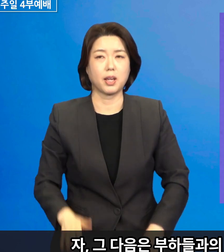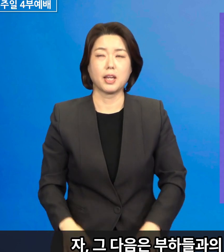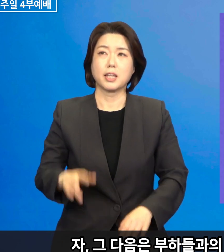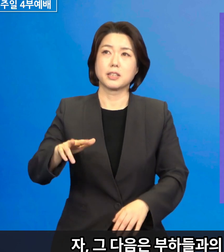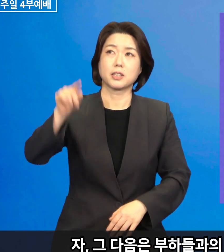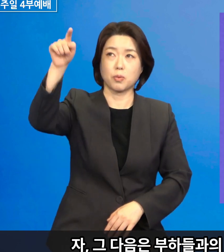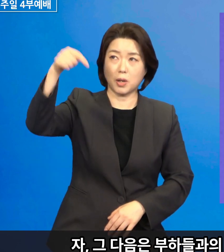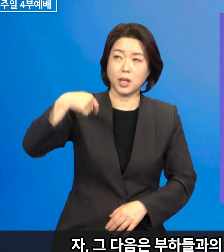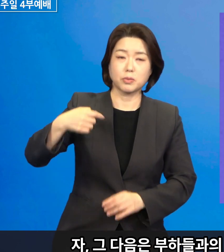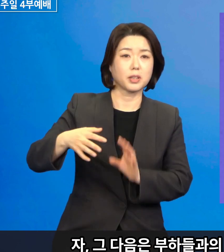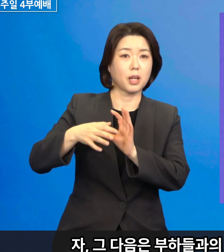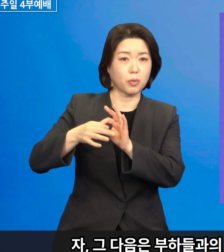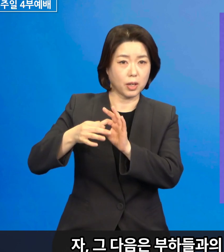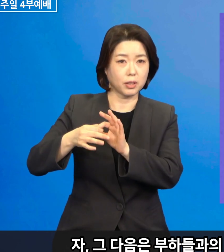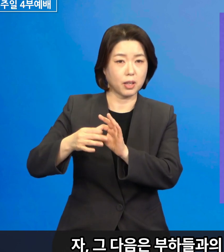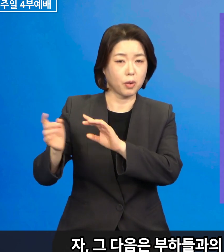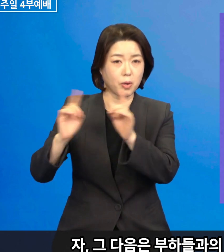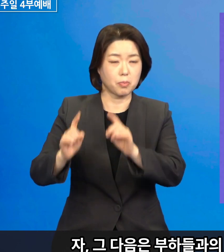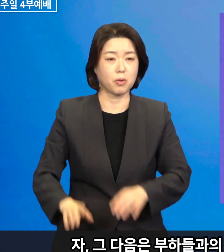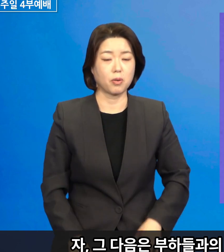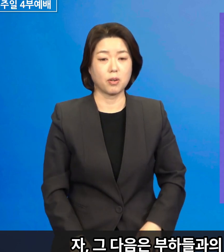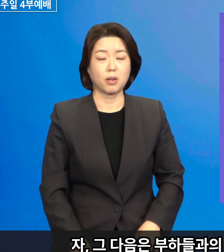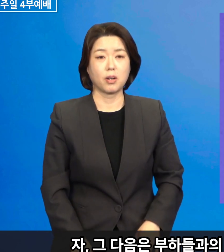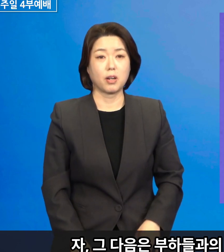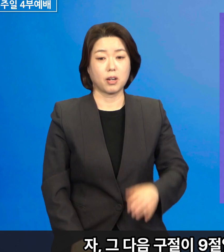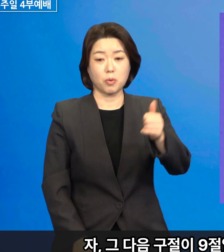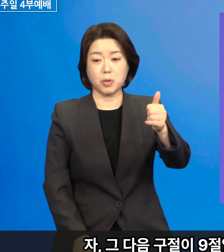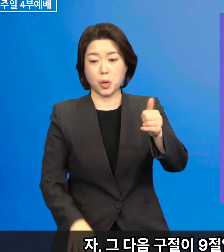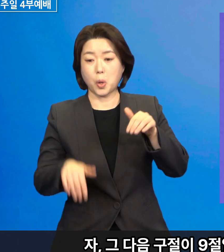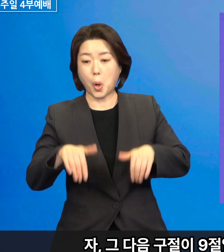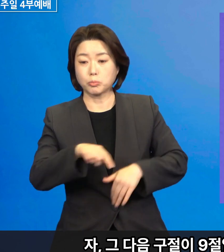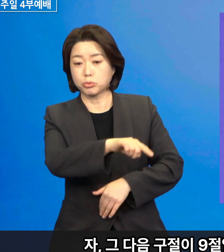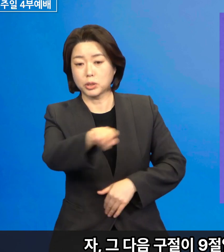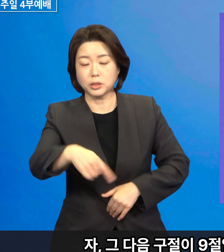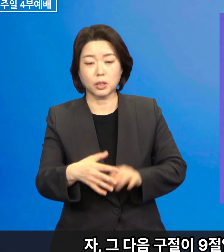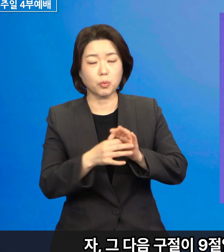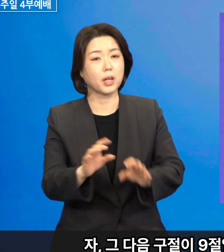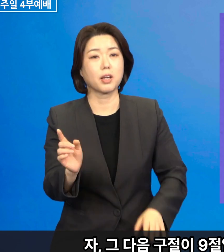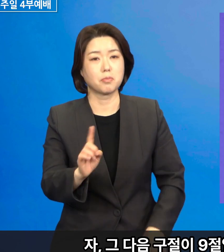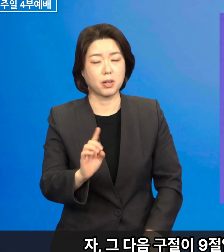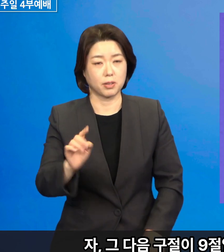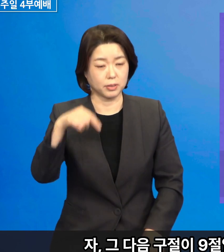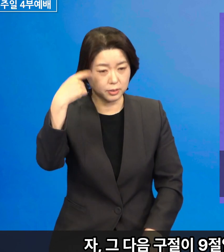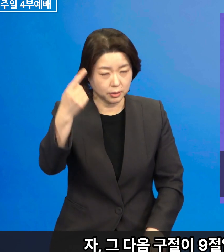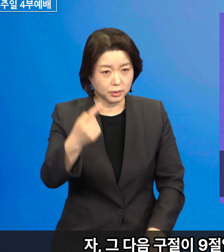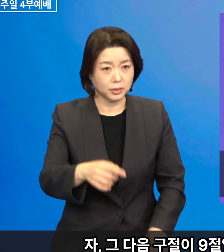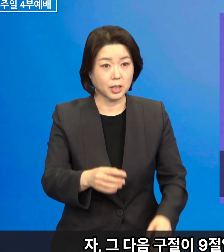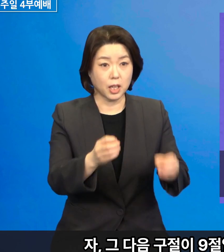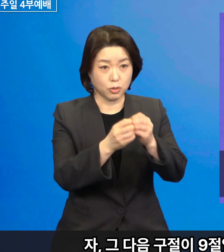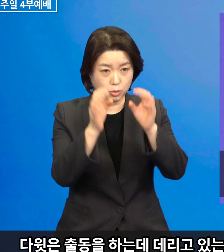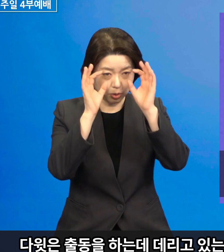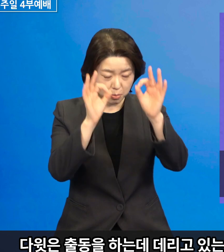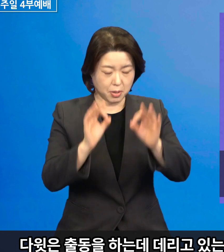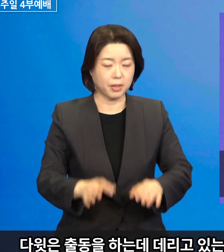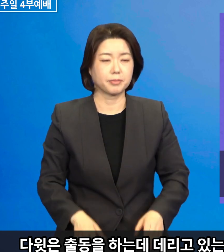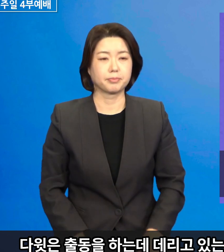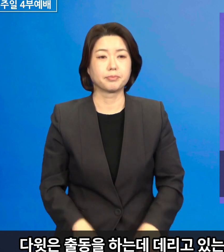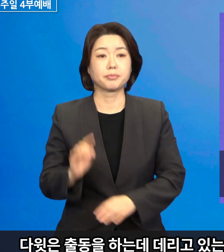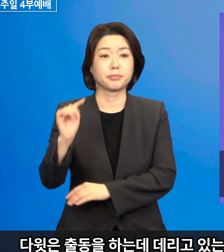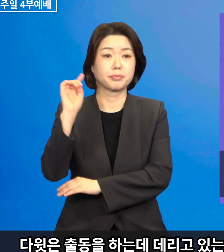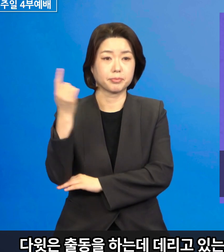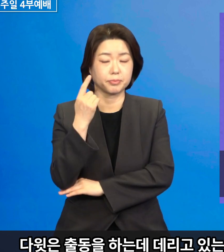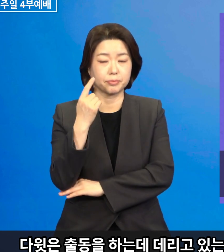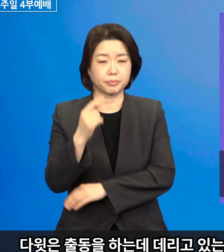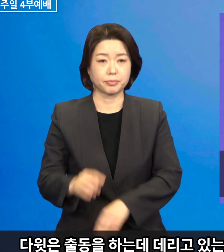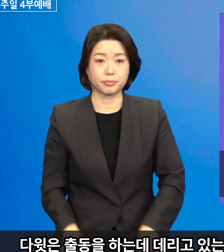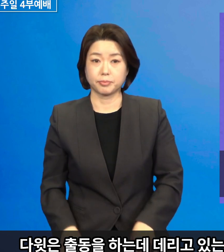다음은 부하들과의 관계가 어떻게 될까요? 자, 그 다음 구절이 9절입니다. 이렇게 되어 있어요. 다윗은